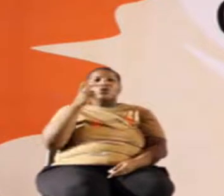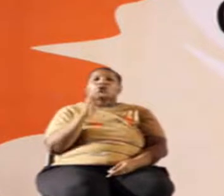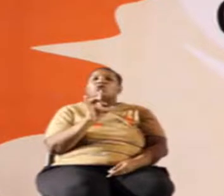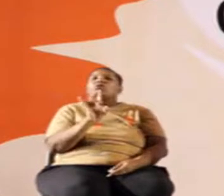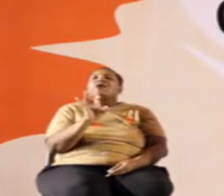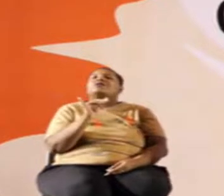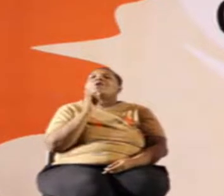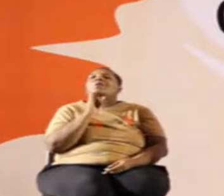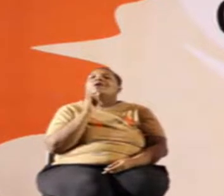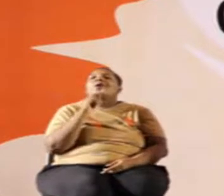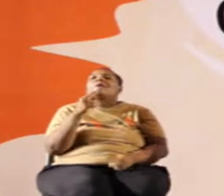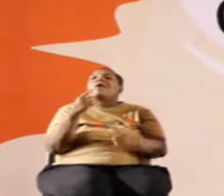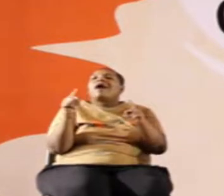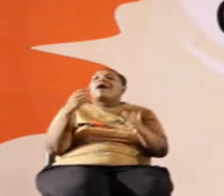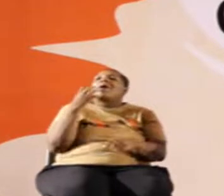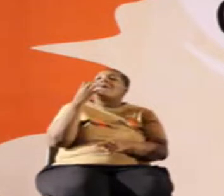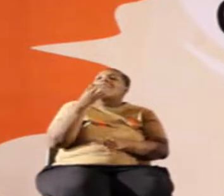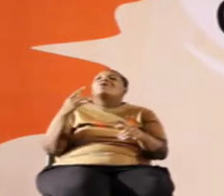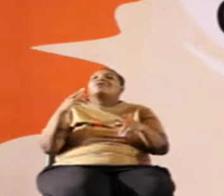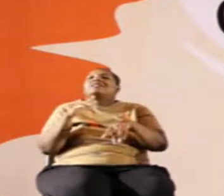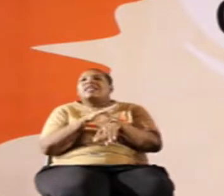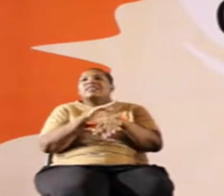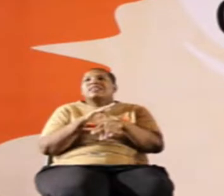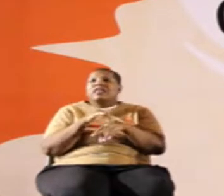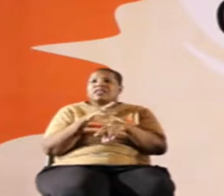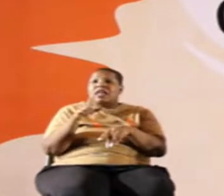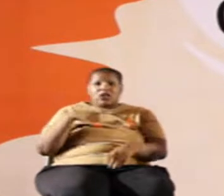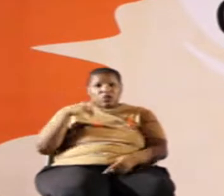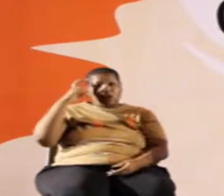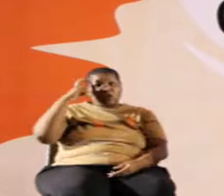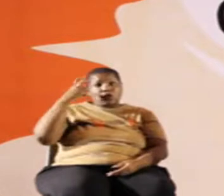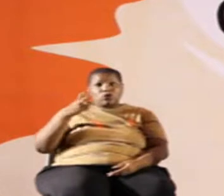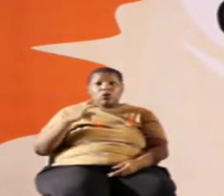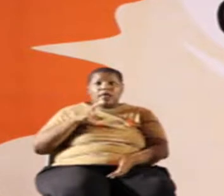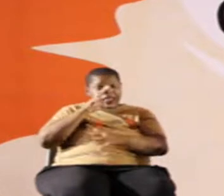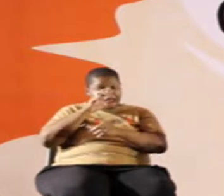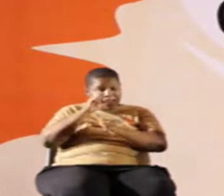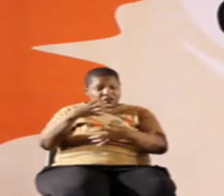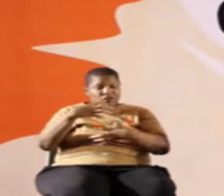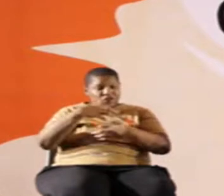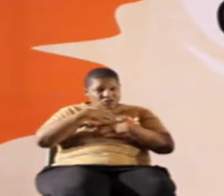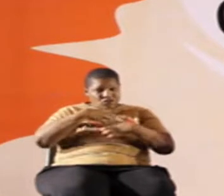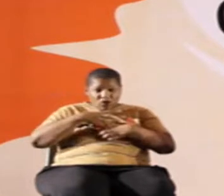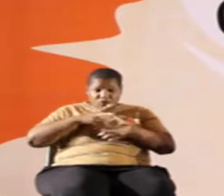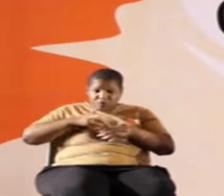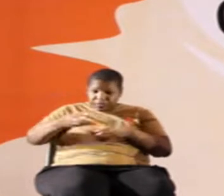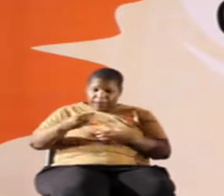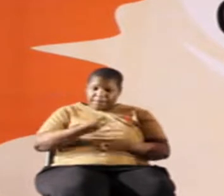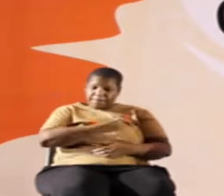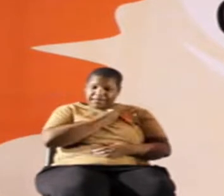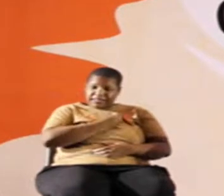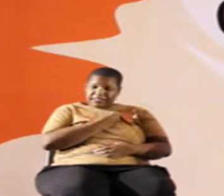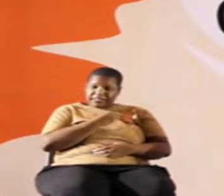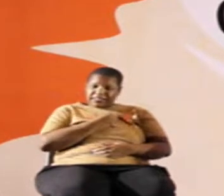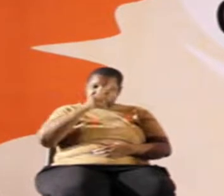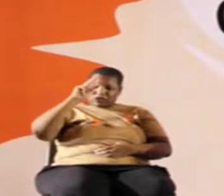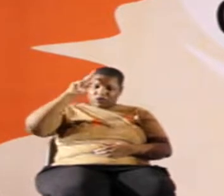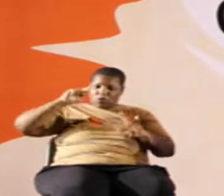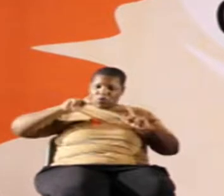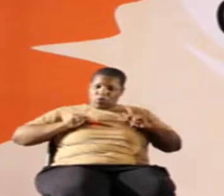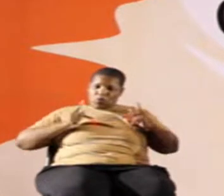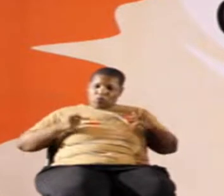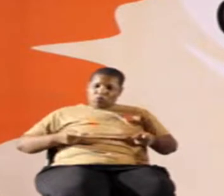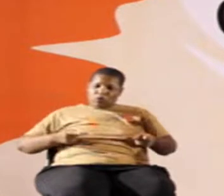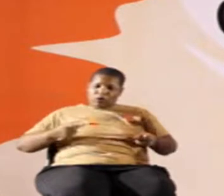apenas música, dança. A cultura, como eu disse, é forma de presença humana no mundo.